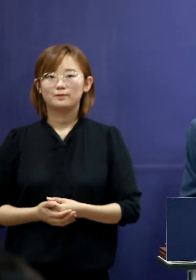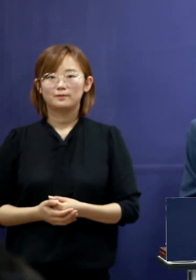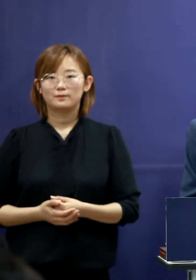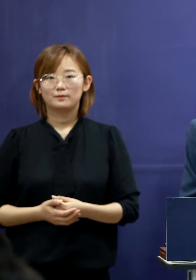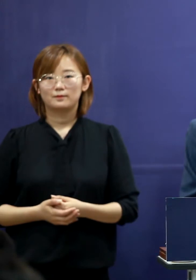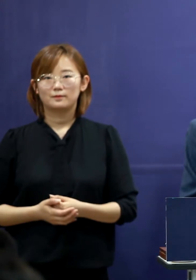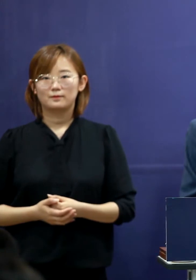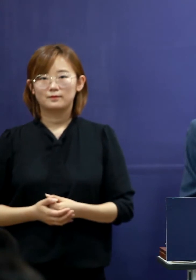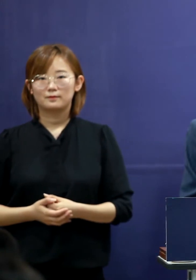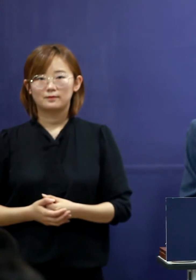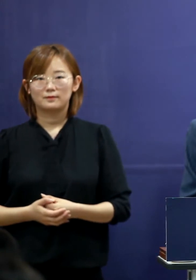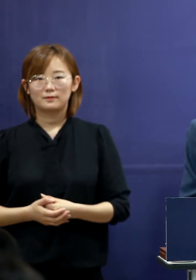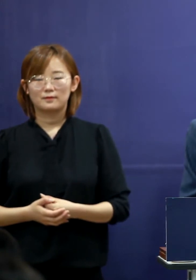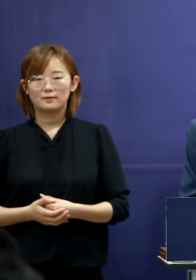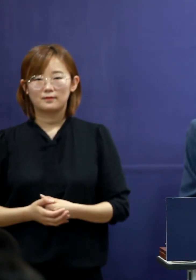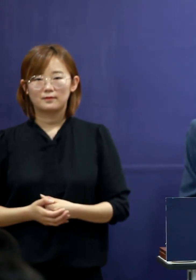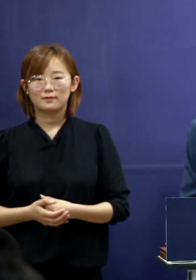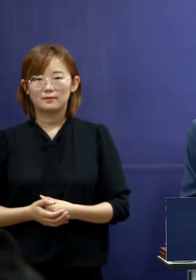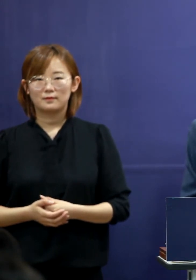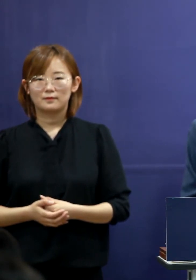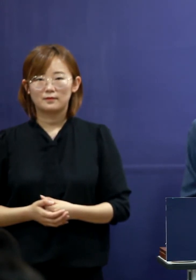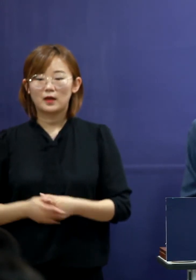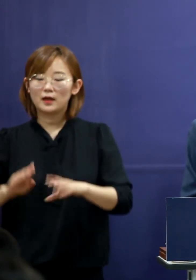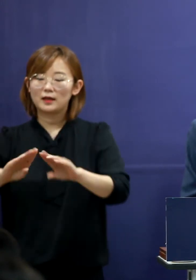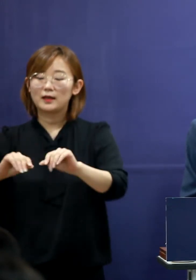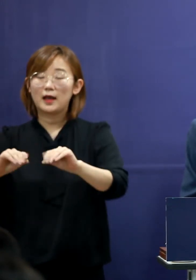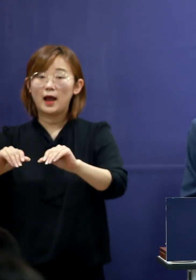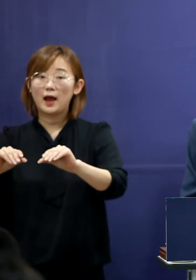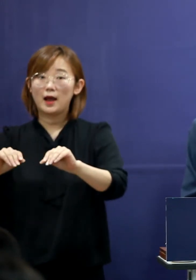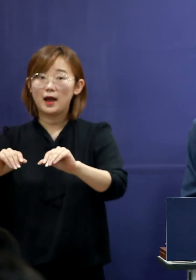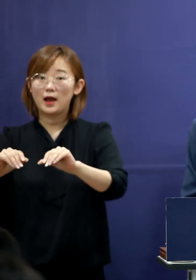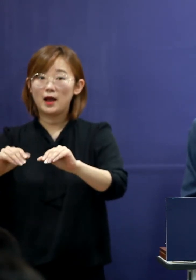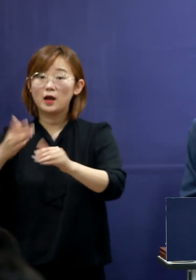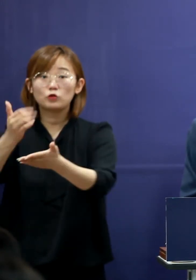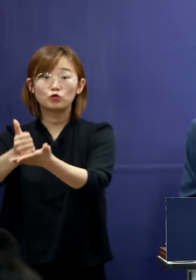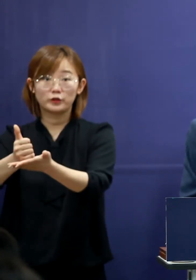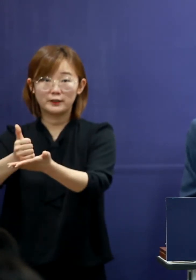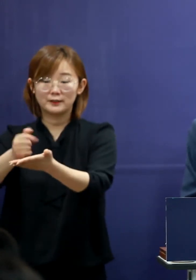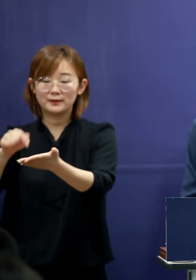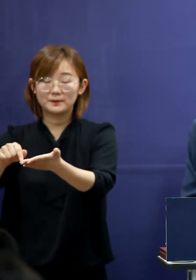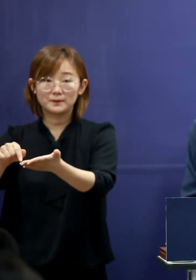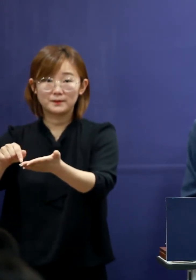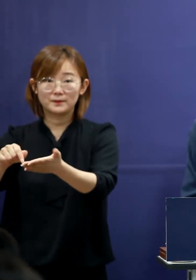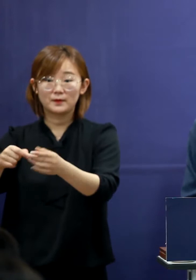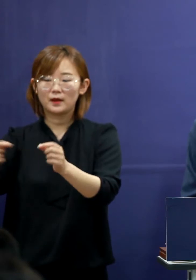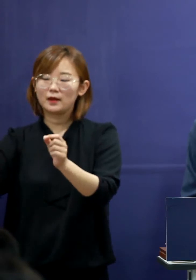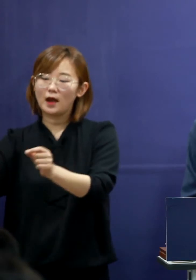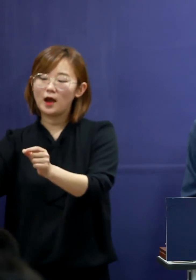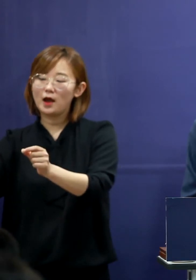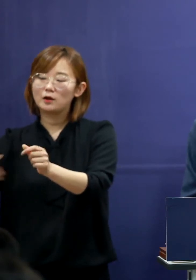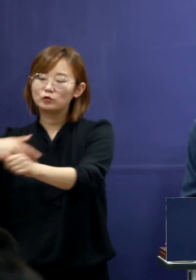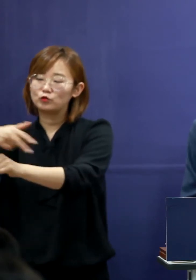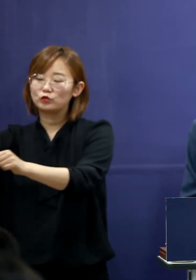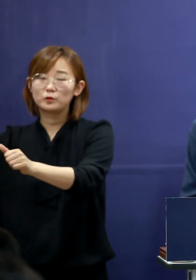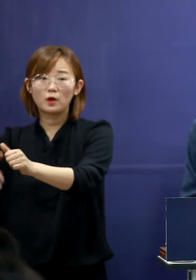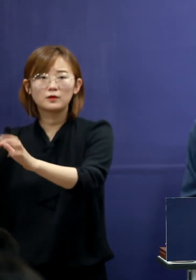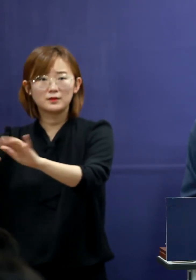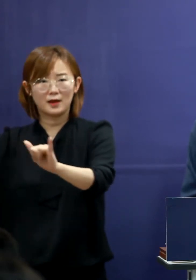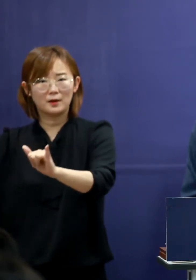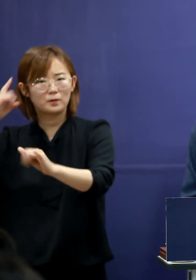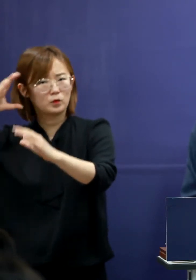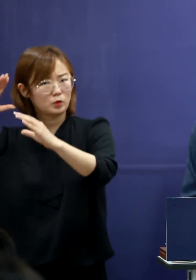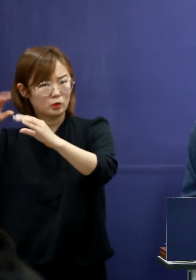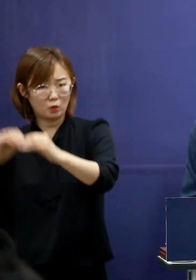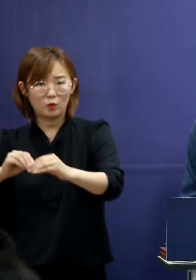우선은 이해관계자, 토지 소유자하고 좀 가까이 사시는 분들의 동의를